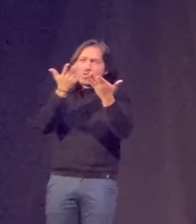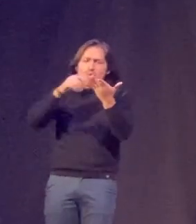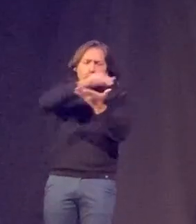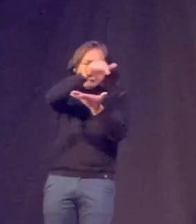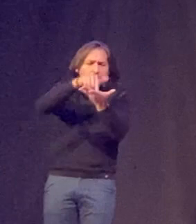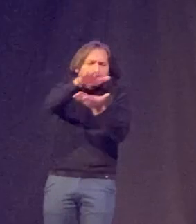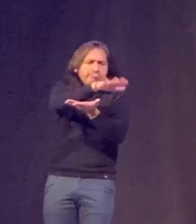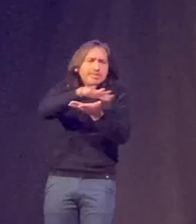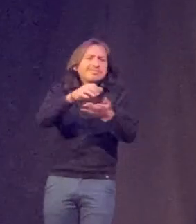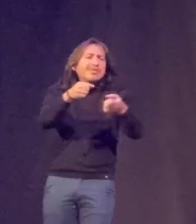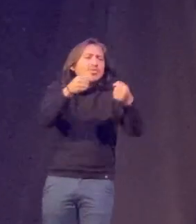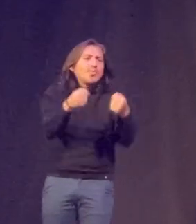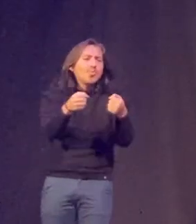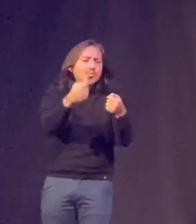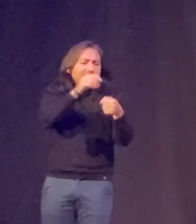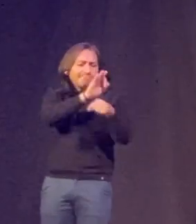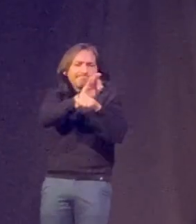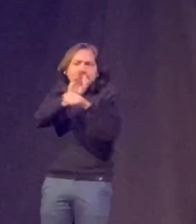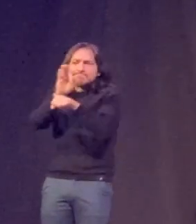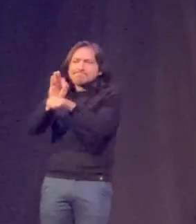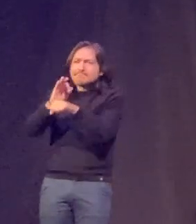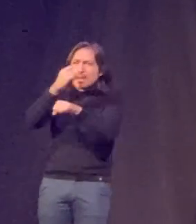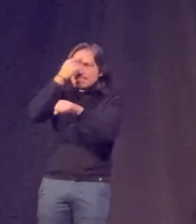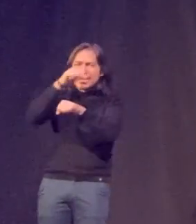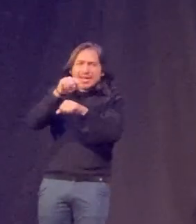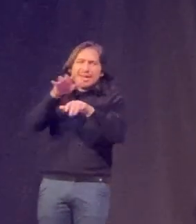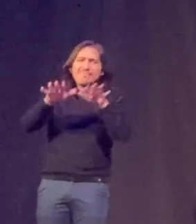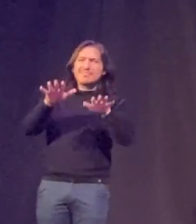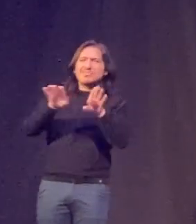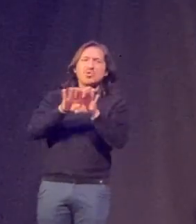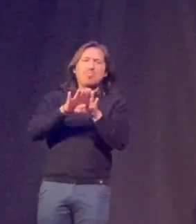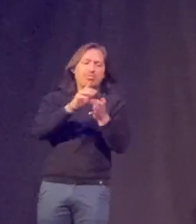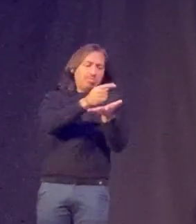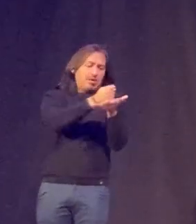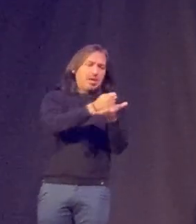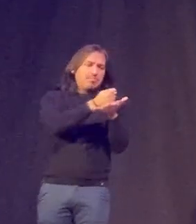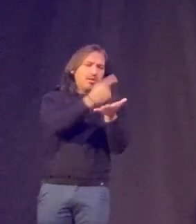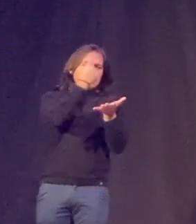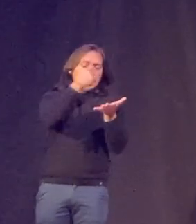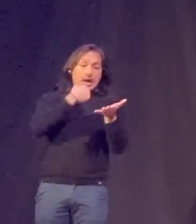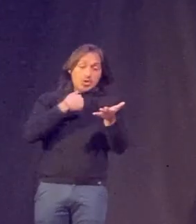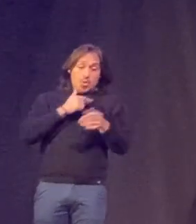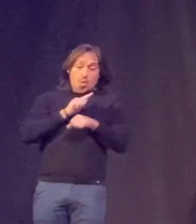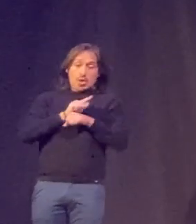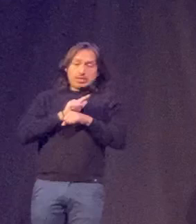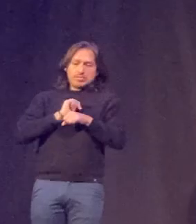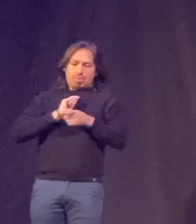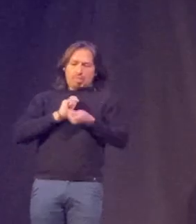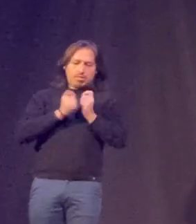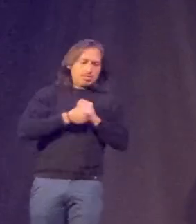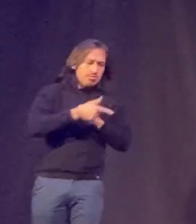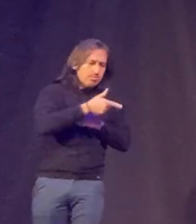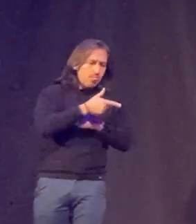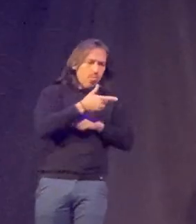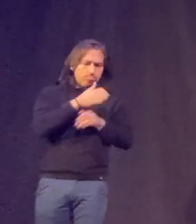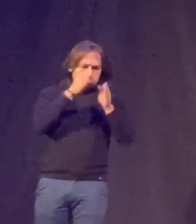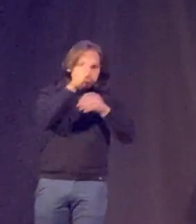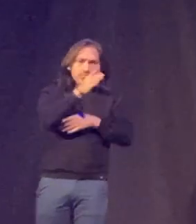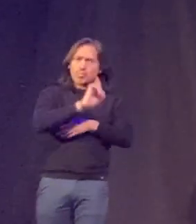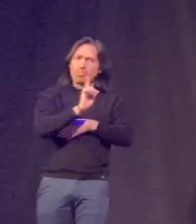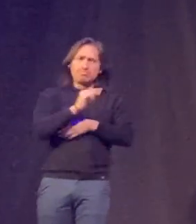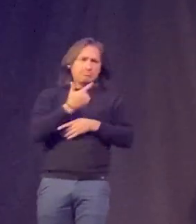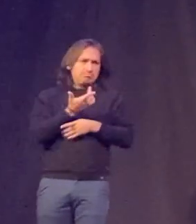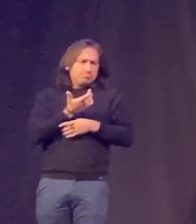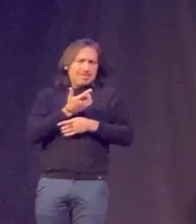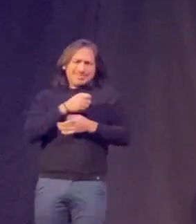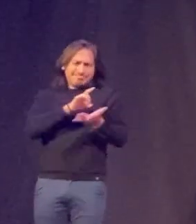seguros hasta la incidencia para prohibir las mal llamadas terapias de conversión, agenda que lideran en el país. Y nos acompaña